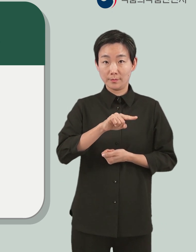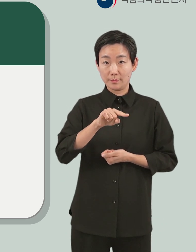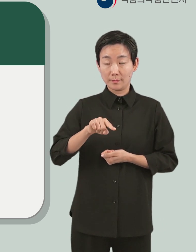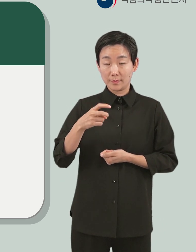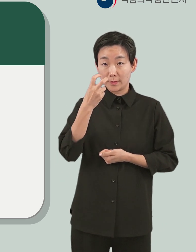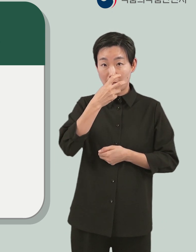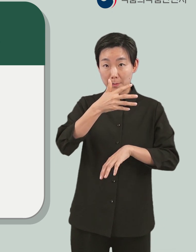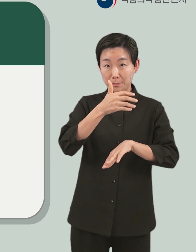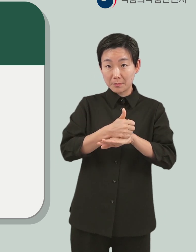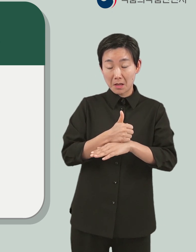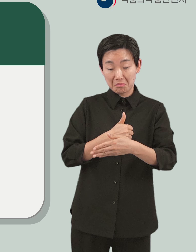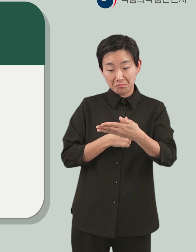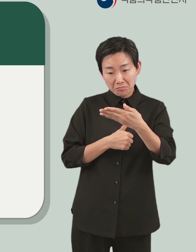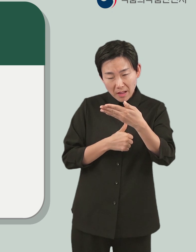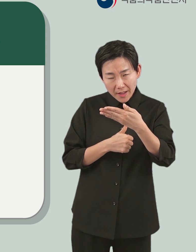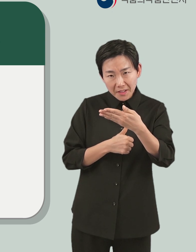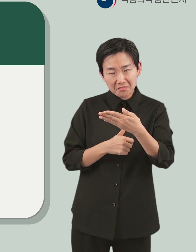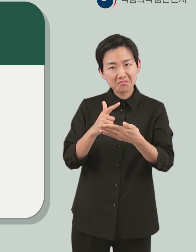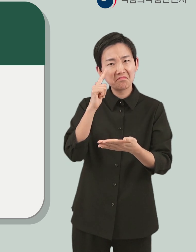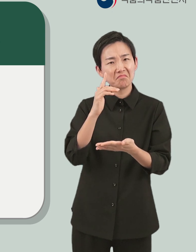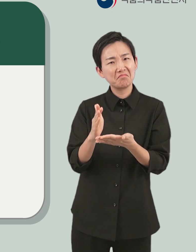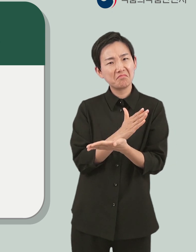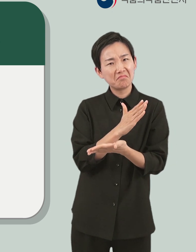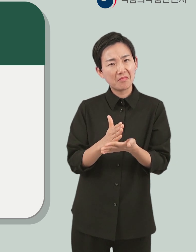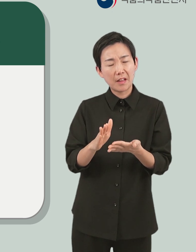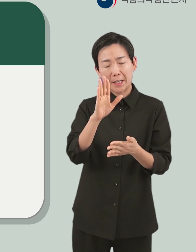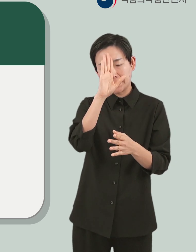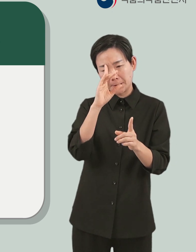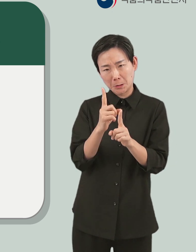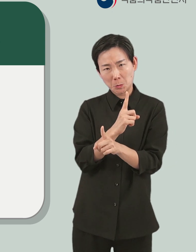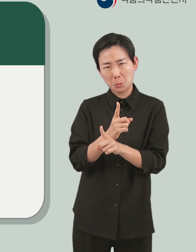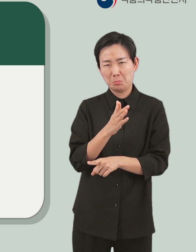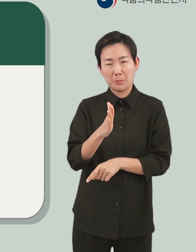말고 반드시 의료진과 상의해야 합니다.